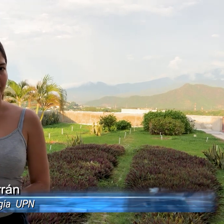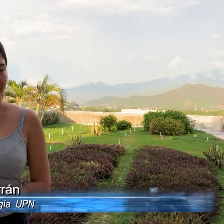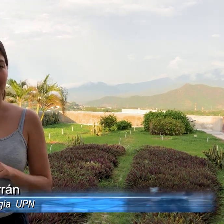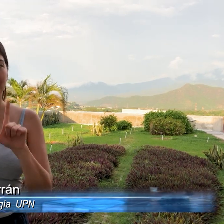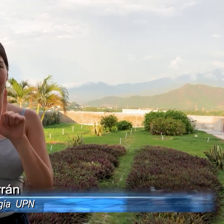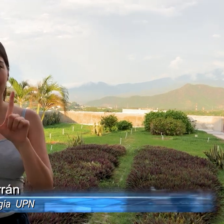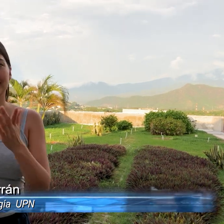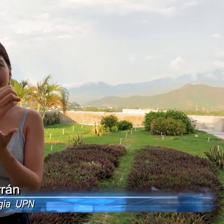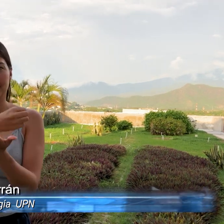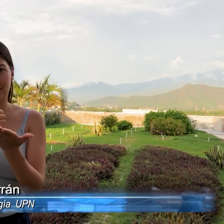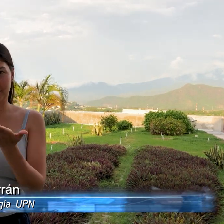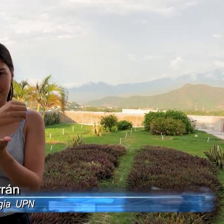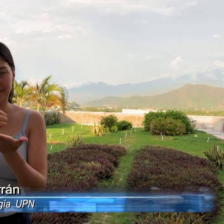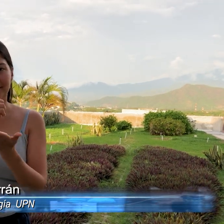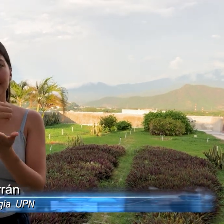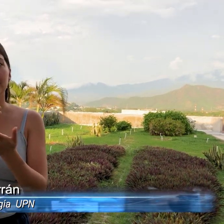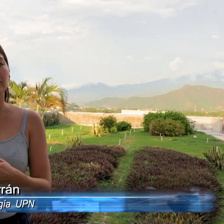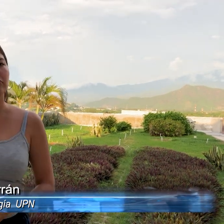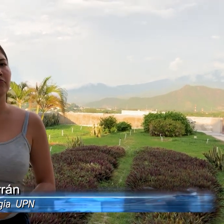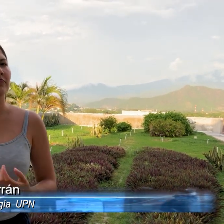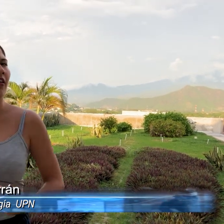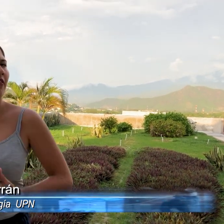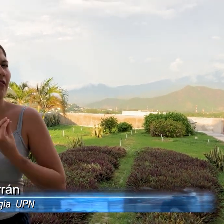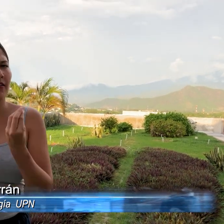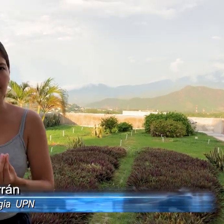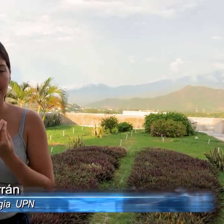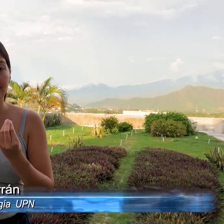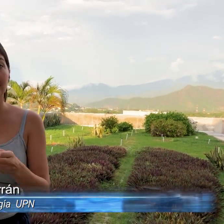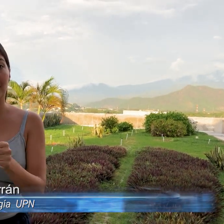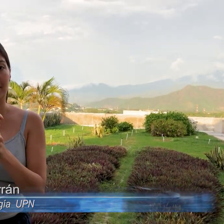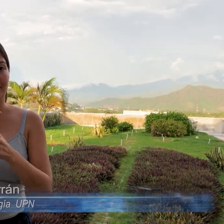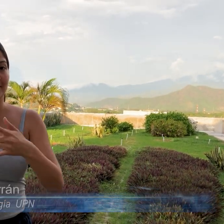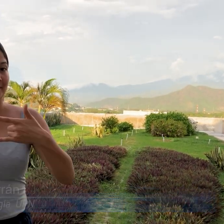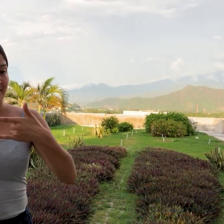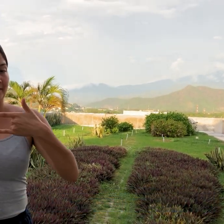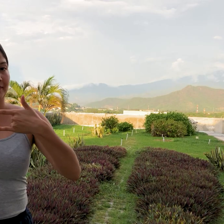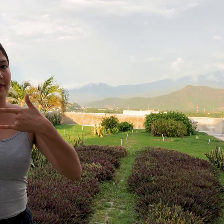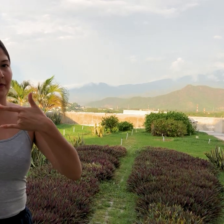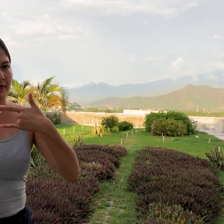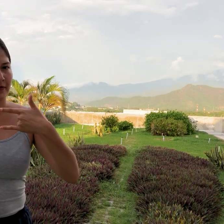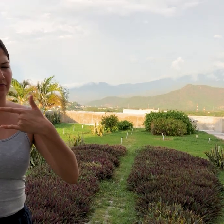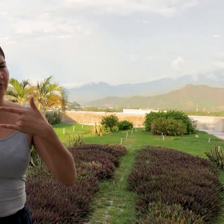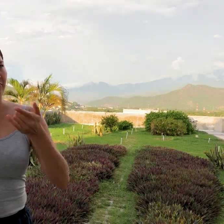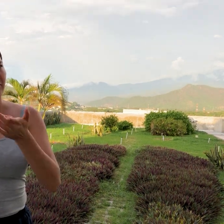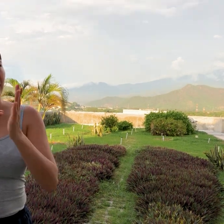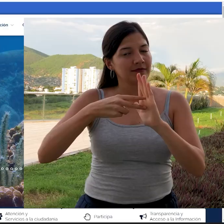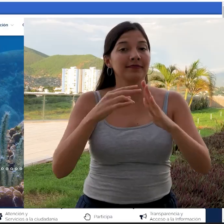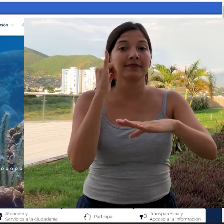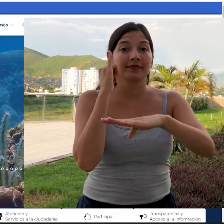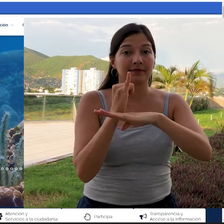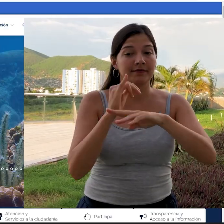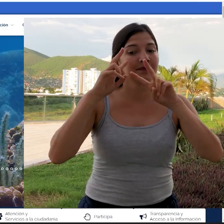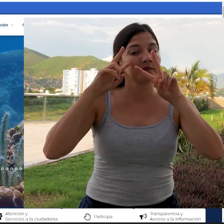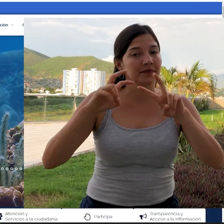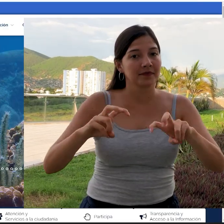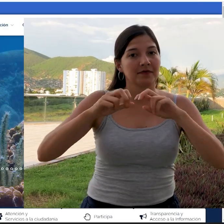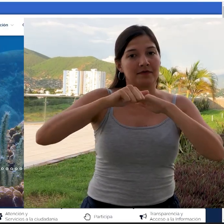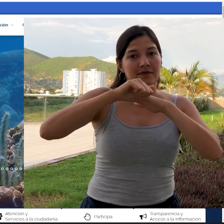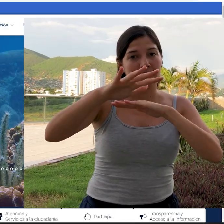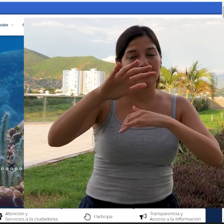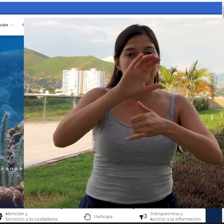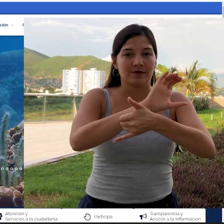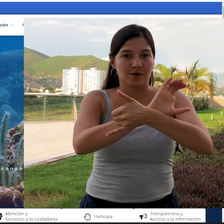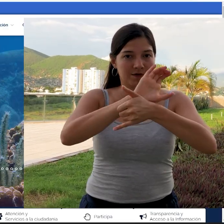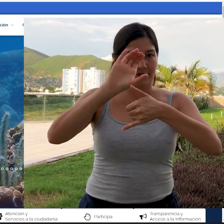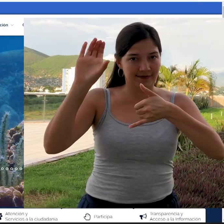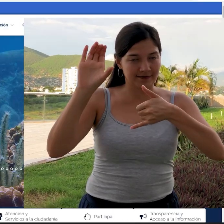profesional de la licenciatura en biología y actualmente me encuentro trabajando con INVEMAR, Instituto de Investigaciones Marinas y